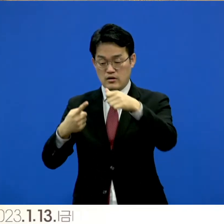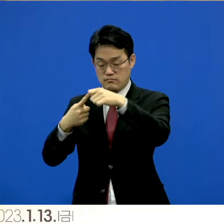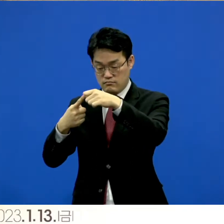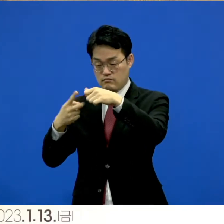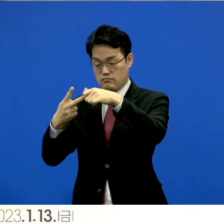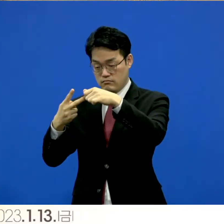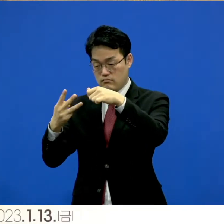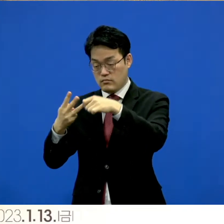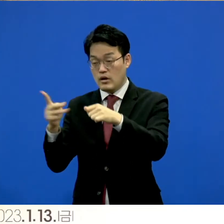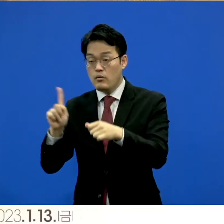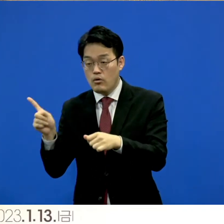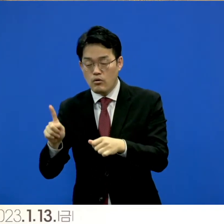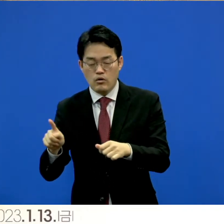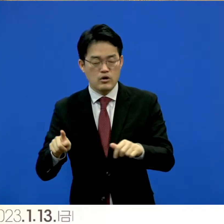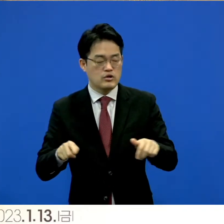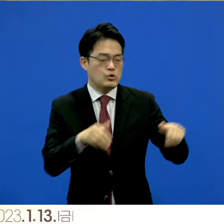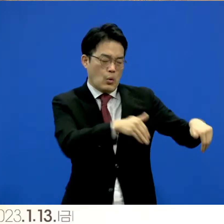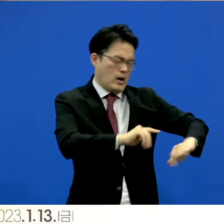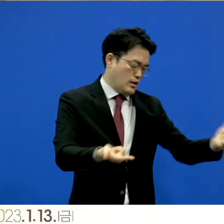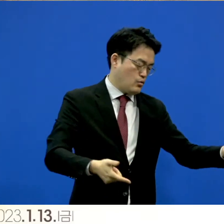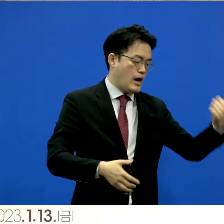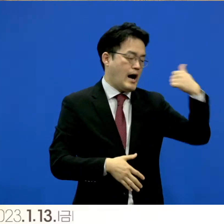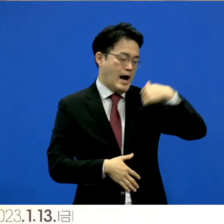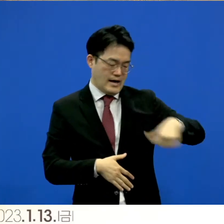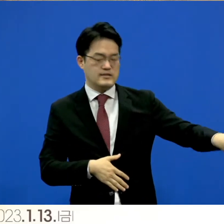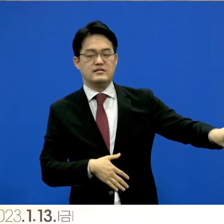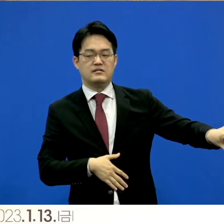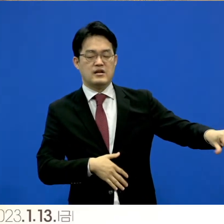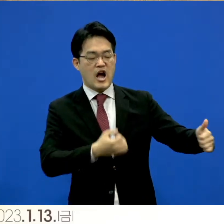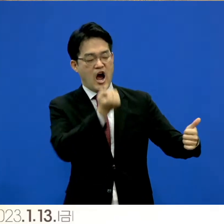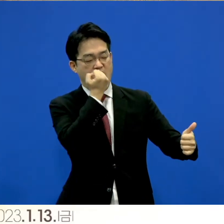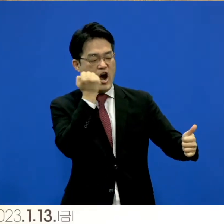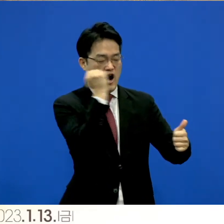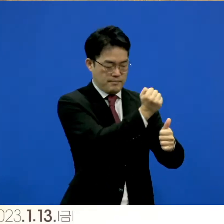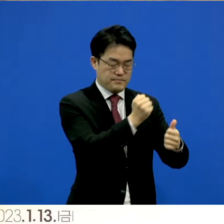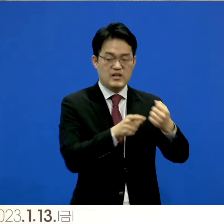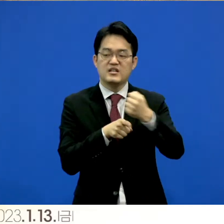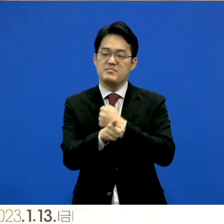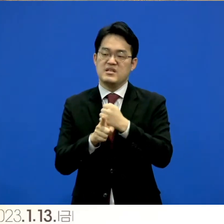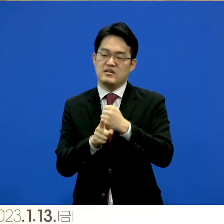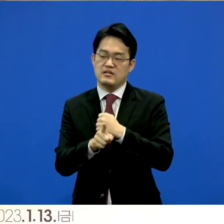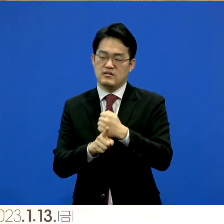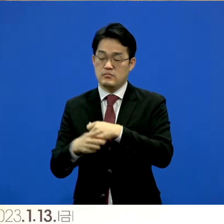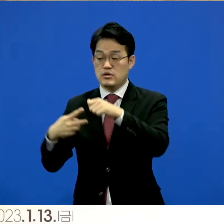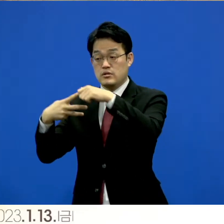있습니다. 첫 번째는 제일 좋은 옷을 입혔습니다.